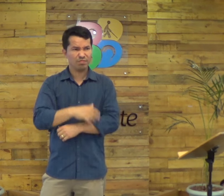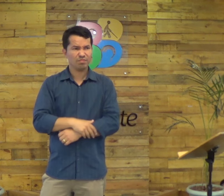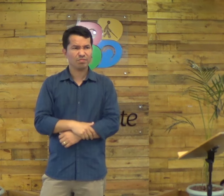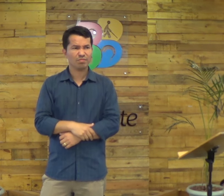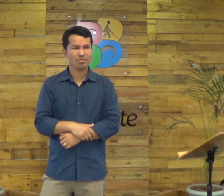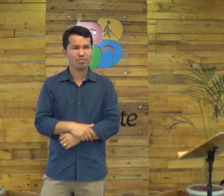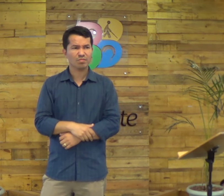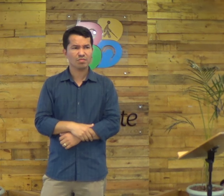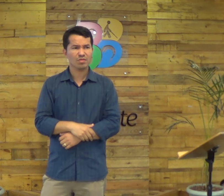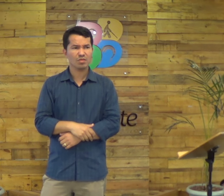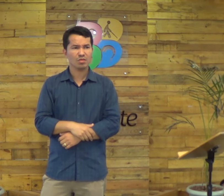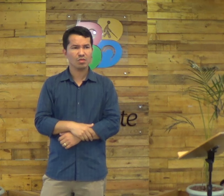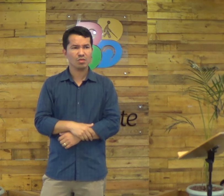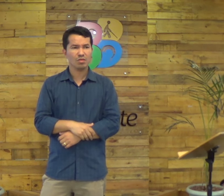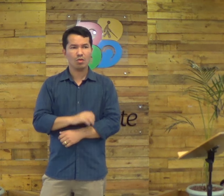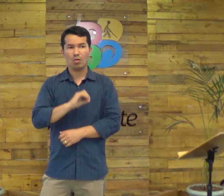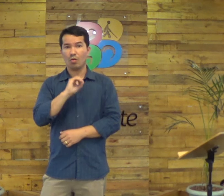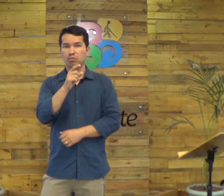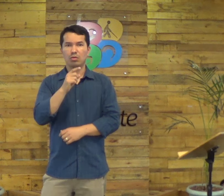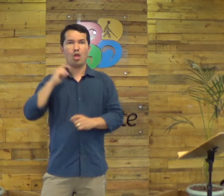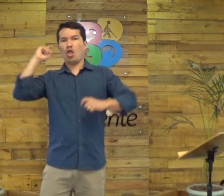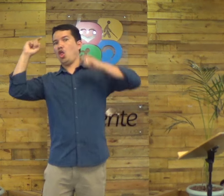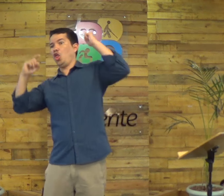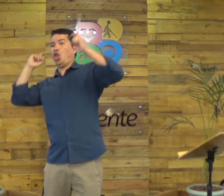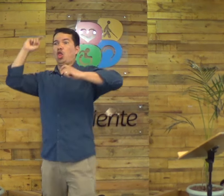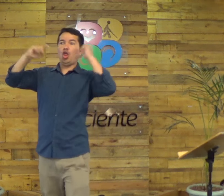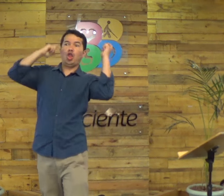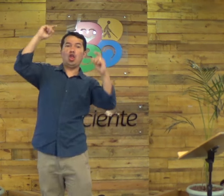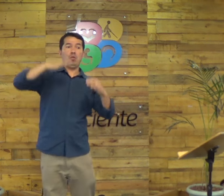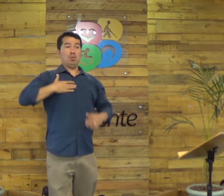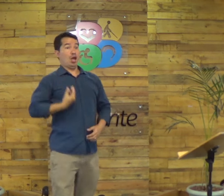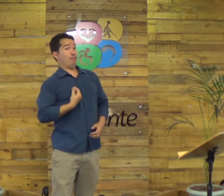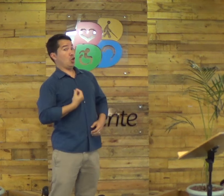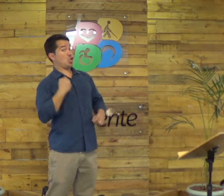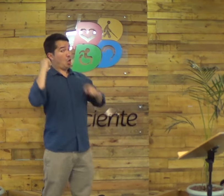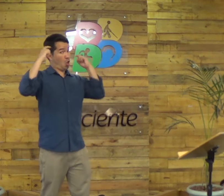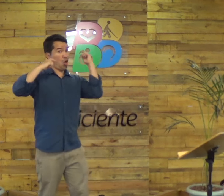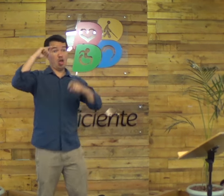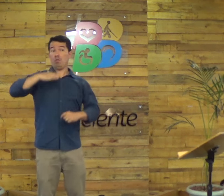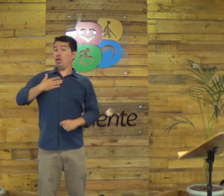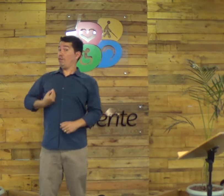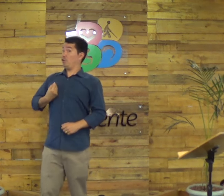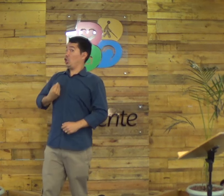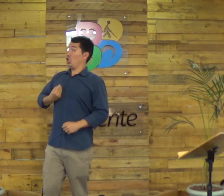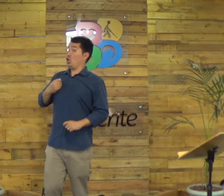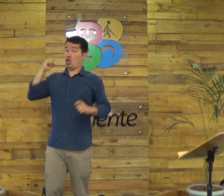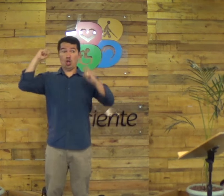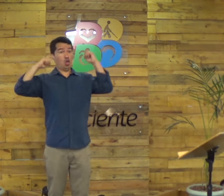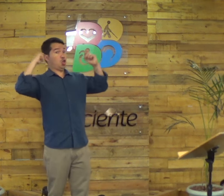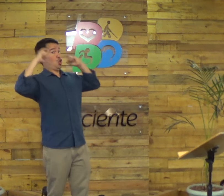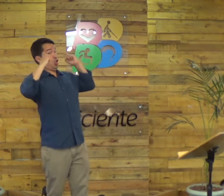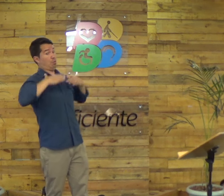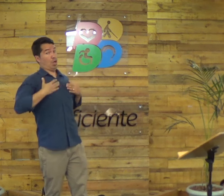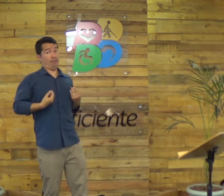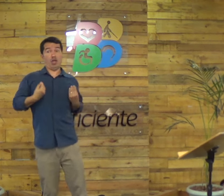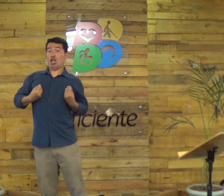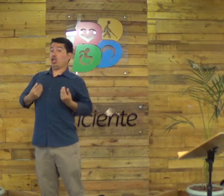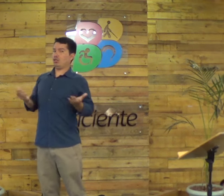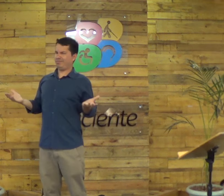você já ajudou pessoas? ou você se preocupou muito? não, porque eu tenho que resolver isso, e aquilo tem que ter problema, mas tem que ter um